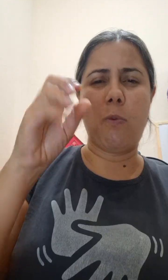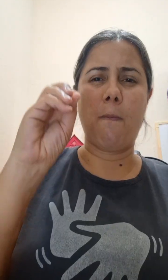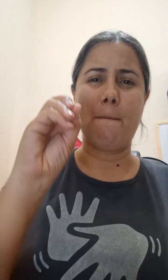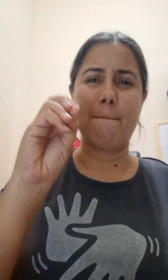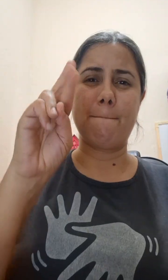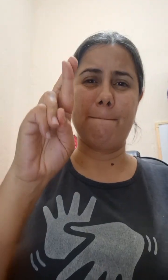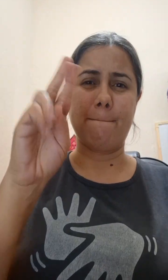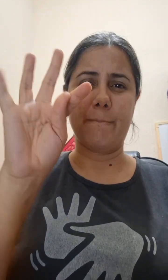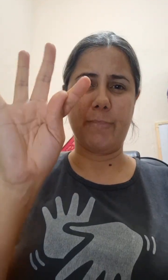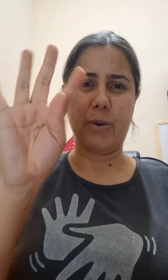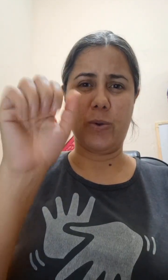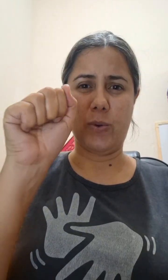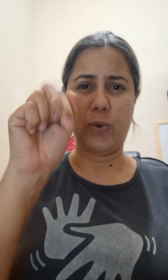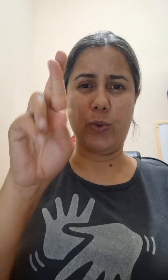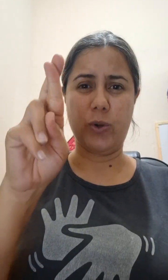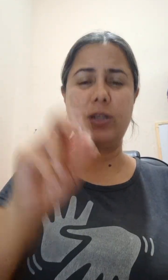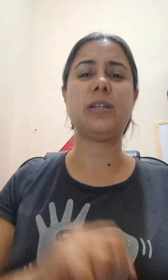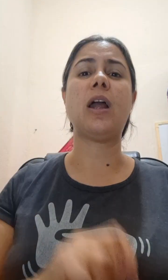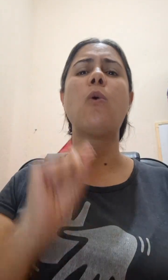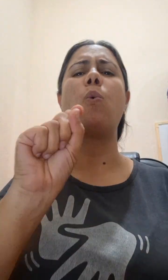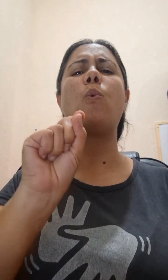Então, a primeira palavra, suportar.